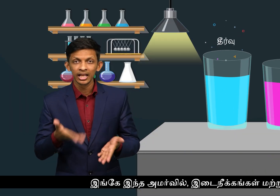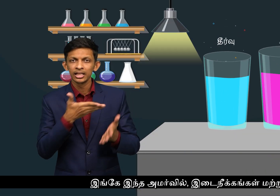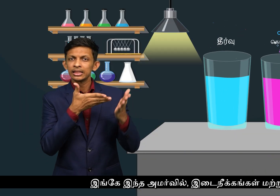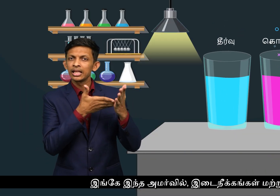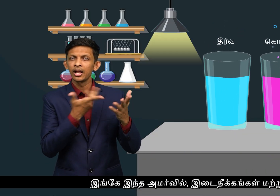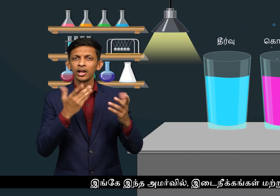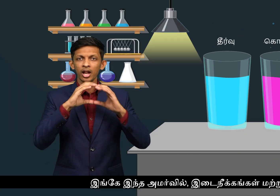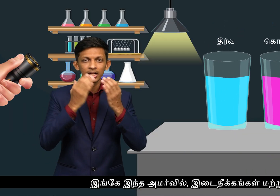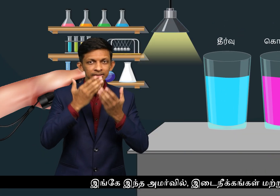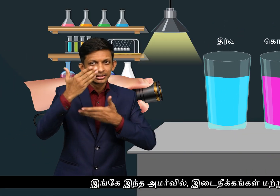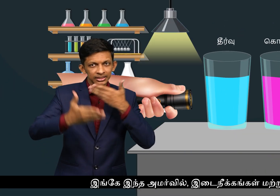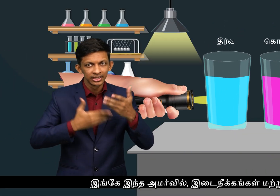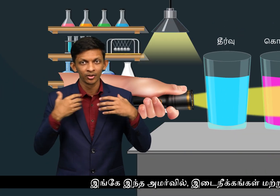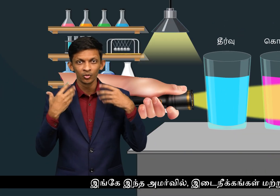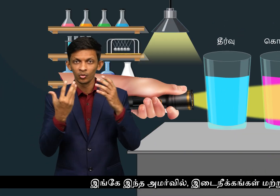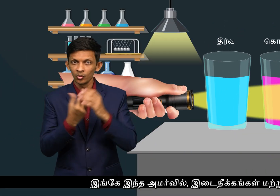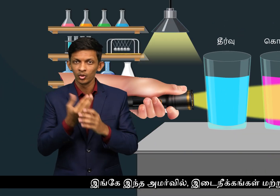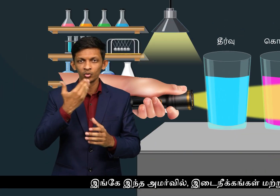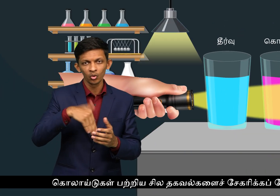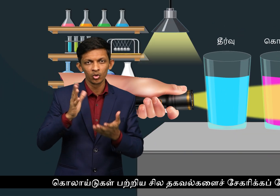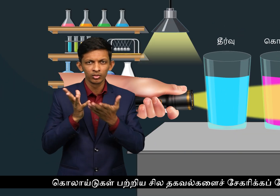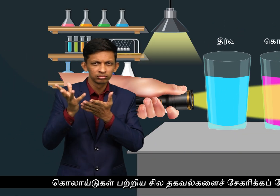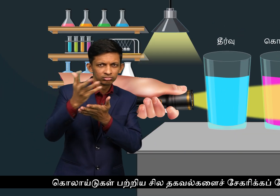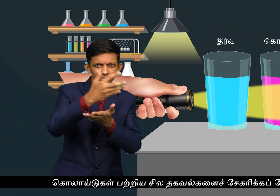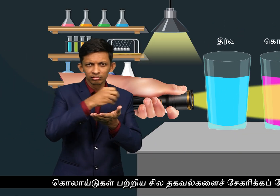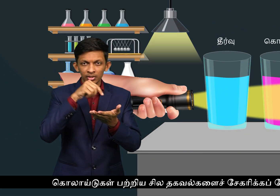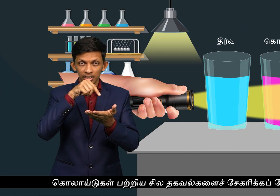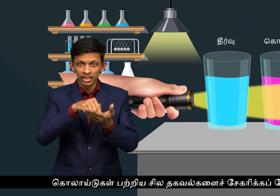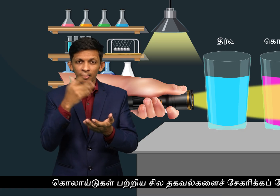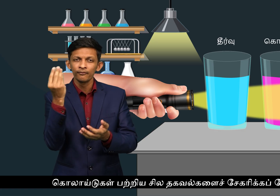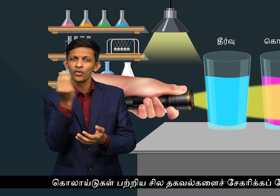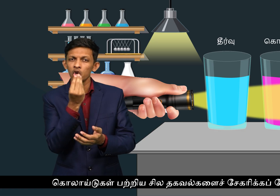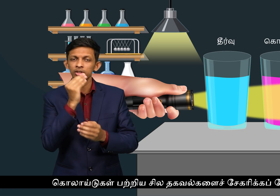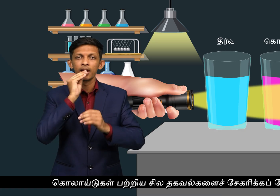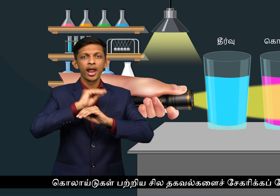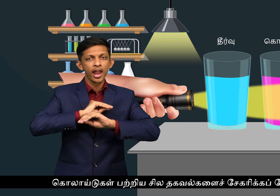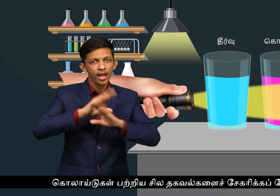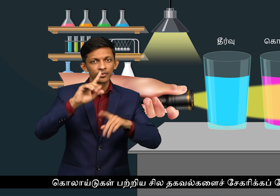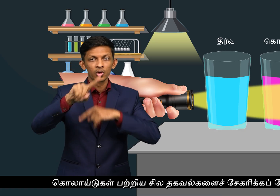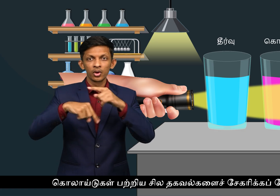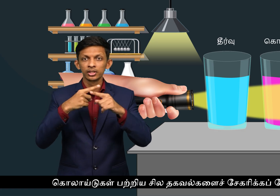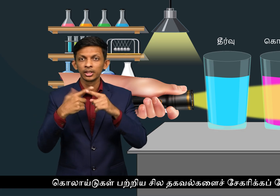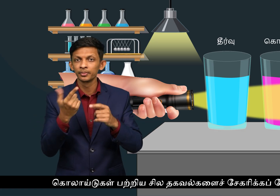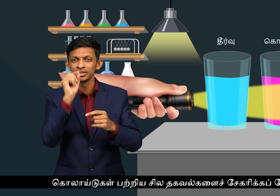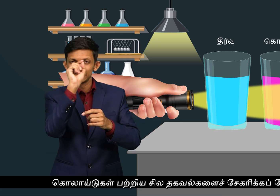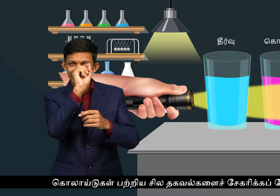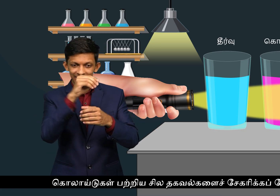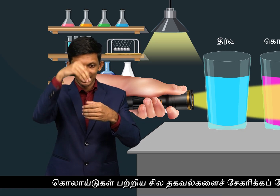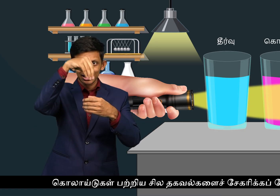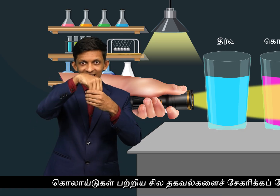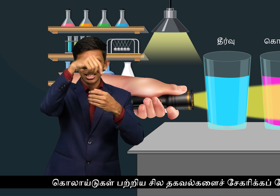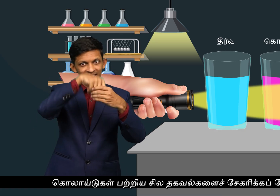இங்கே இந்த அமர்வில் மிதத்தல் மற்றும் கூழ்மங்கள் பற்றிய சில தகவல்களை சேகரிக்கப் போகிறோம்.